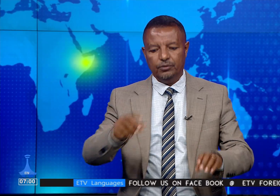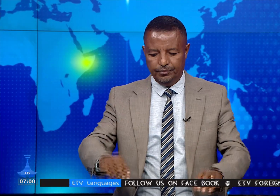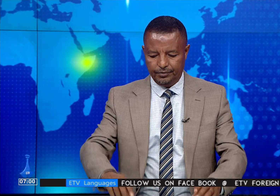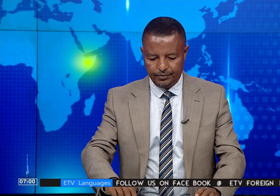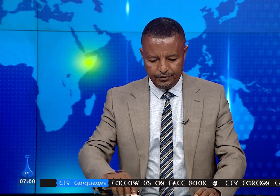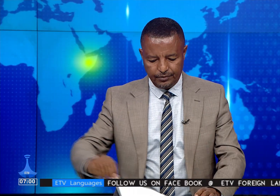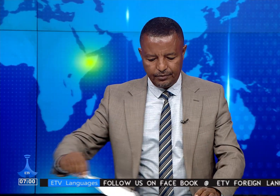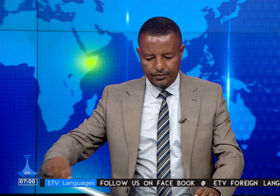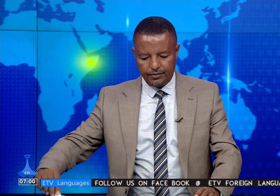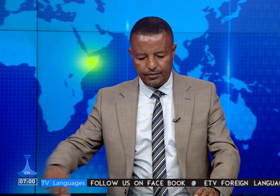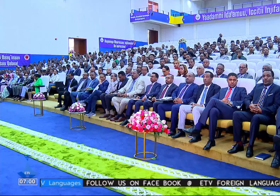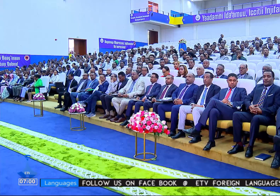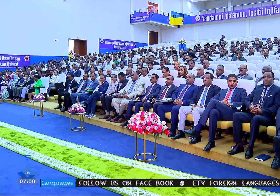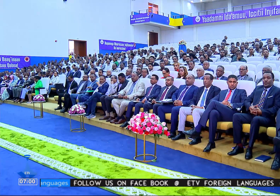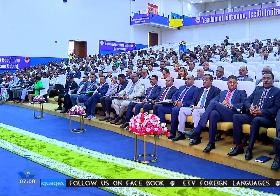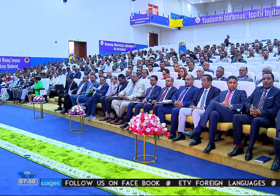ነው።